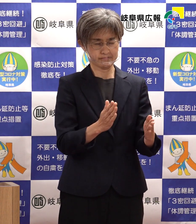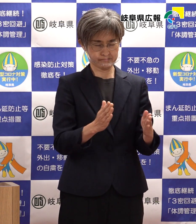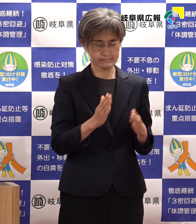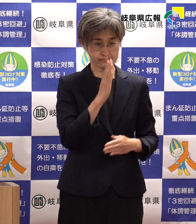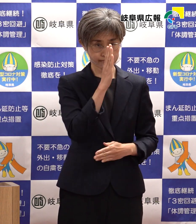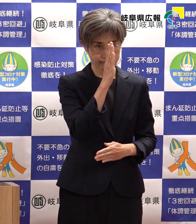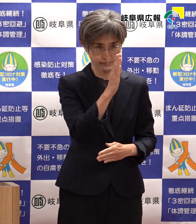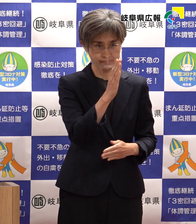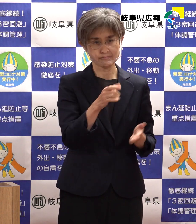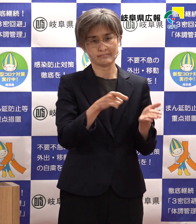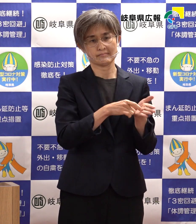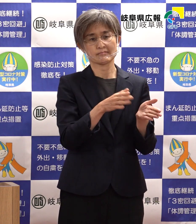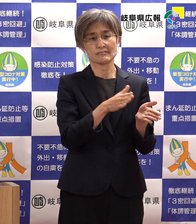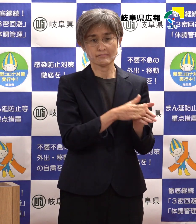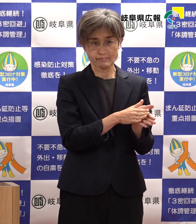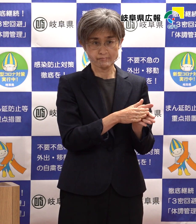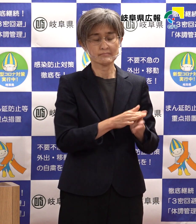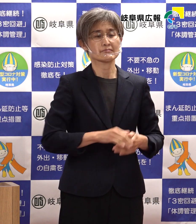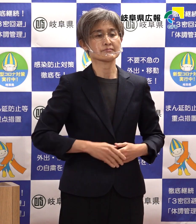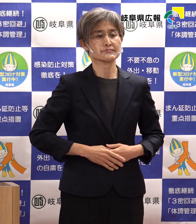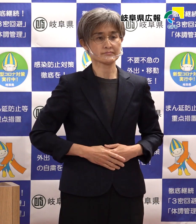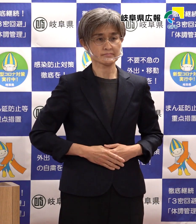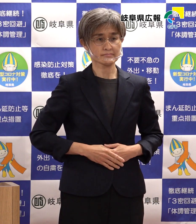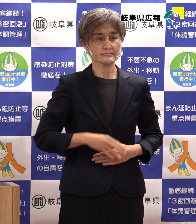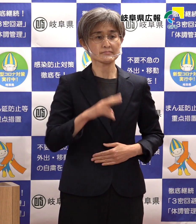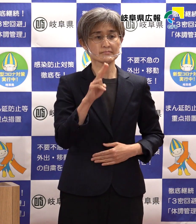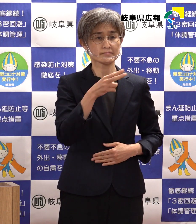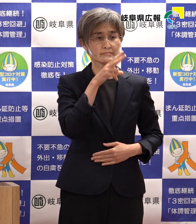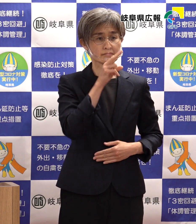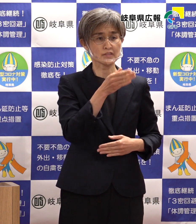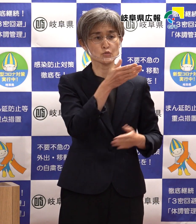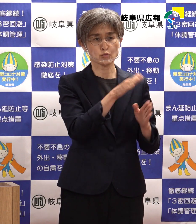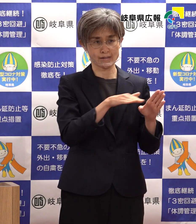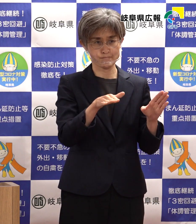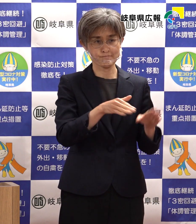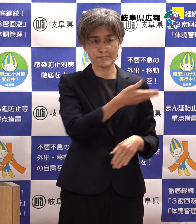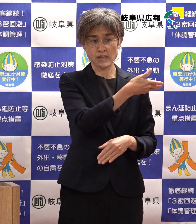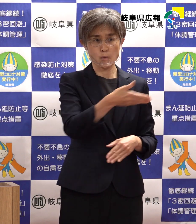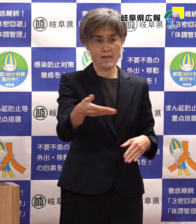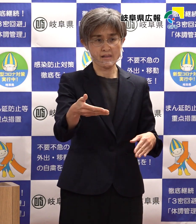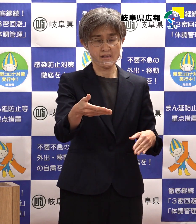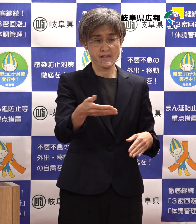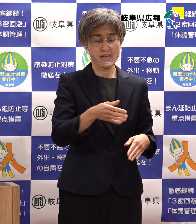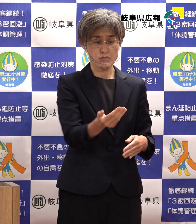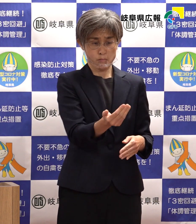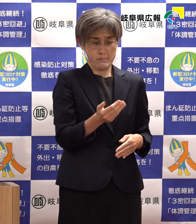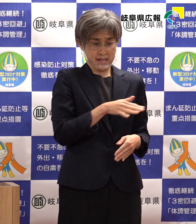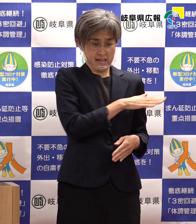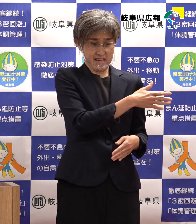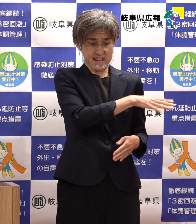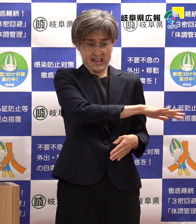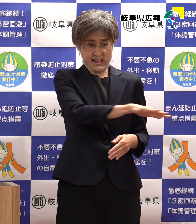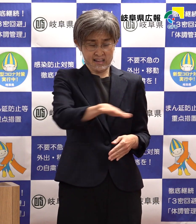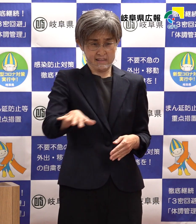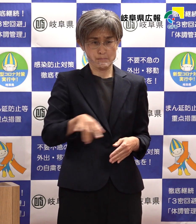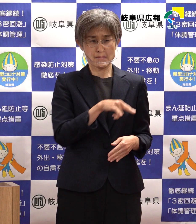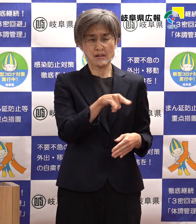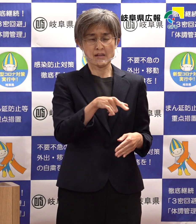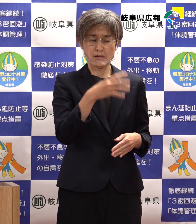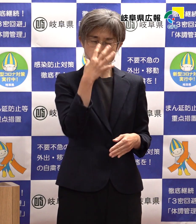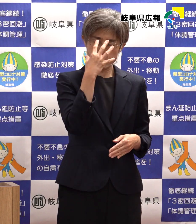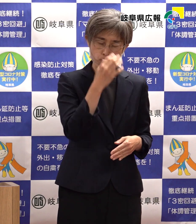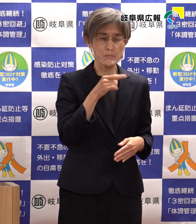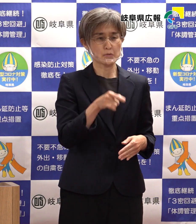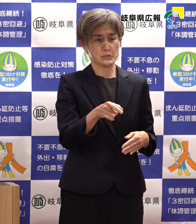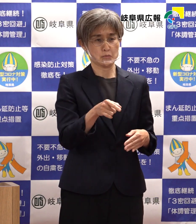から岐阜県の河川敷、大変魅力的だということで、特に県外から非常に多くの方が、まあ、